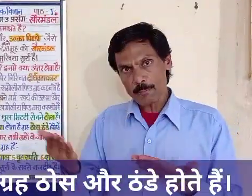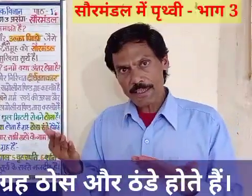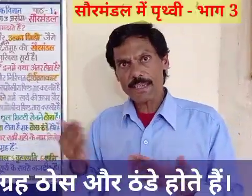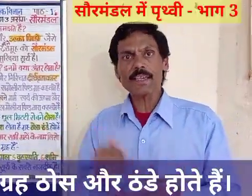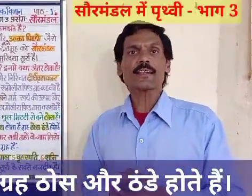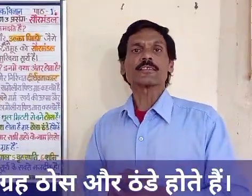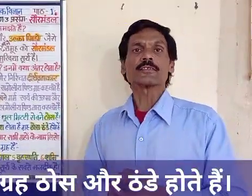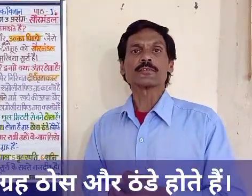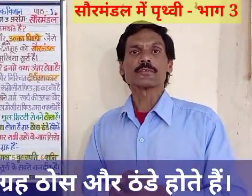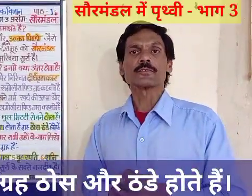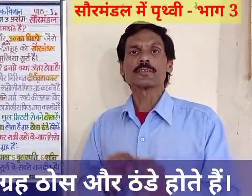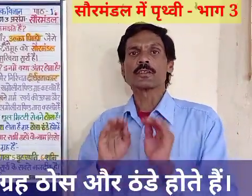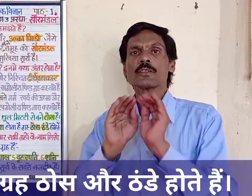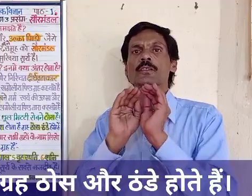जबकि